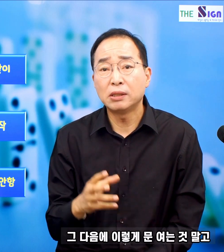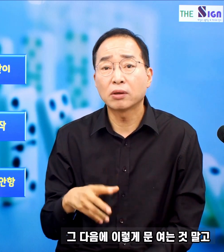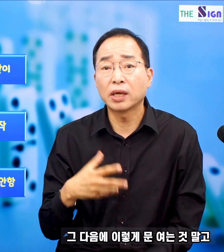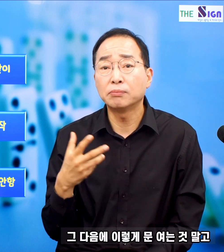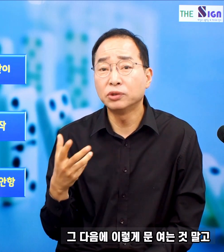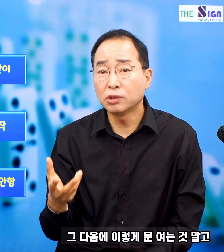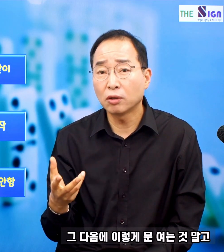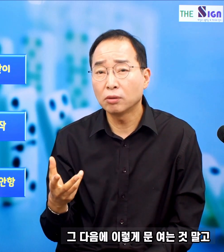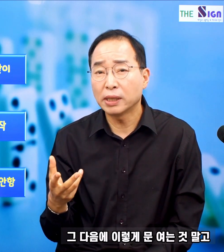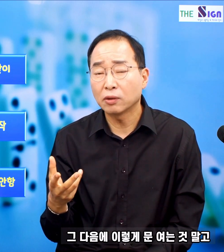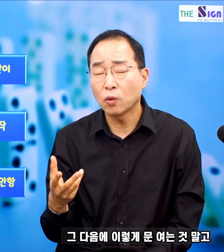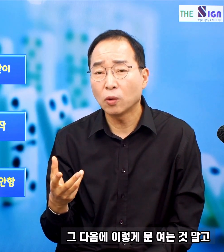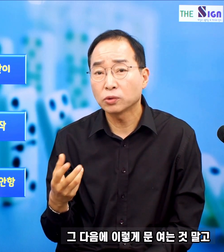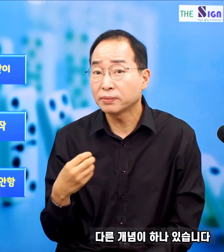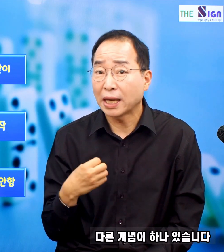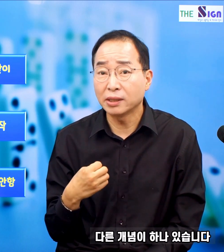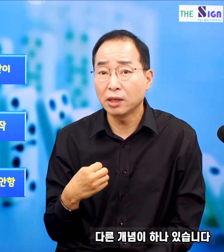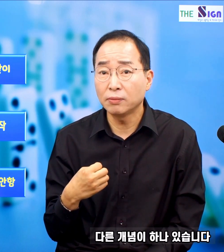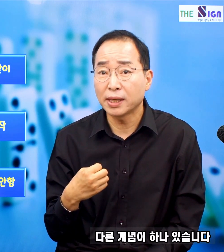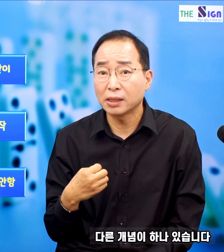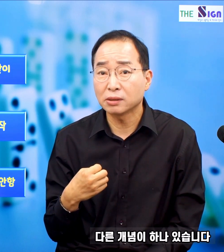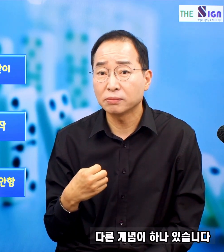이렇게 문 여는 거 말고 좀 다른 개념이 하나 있습니다.